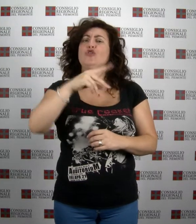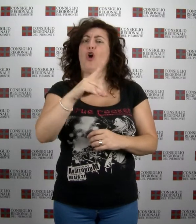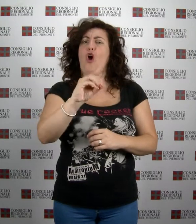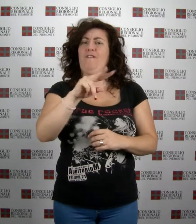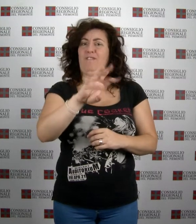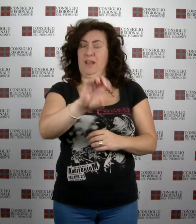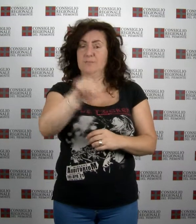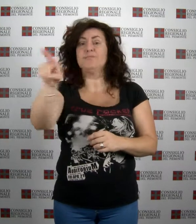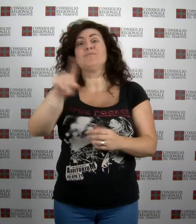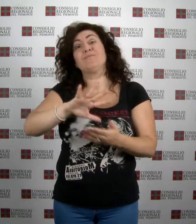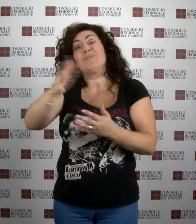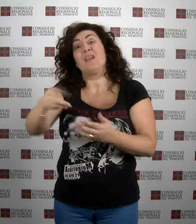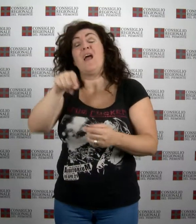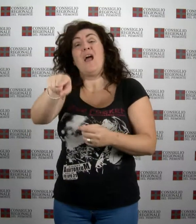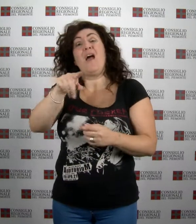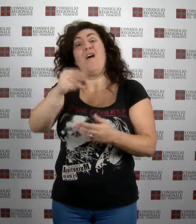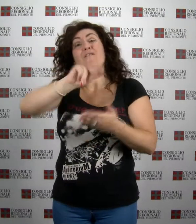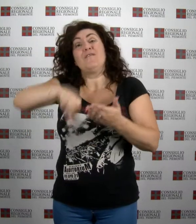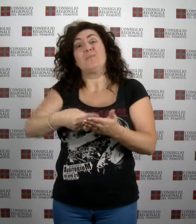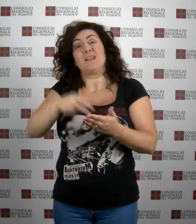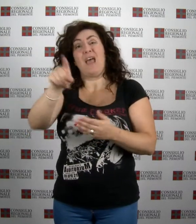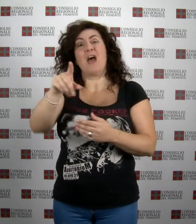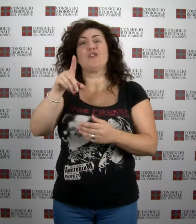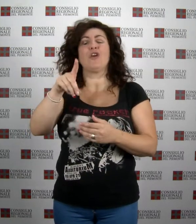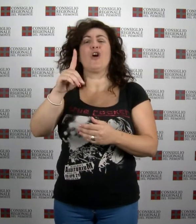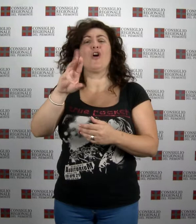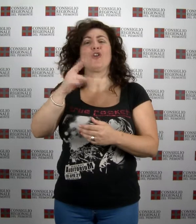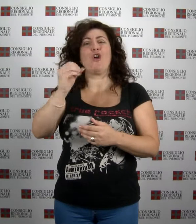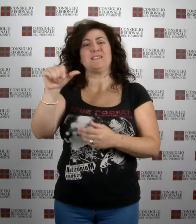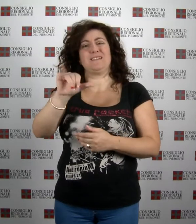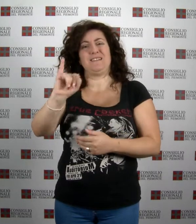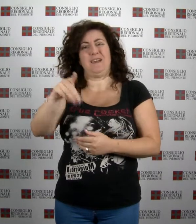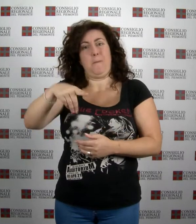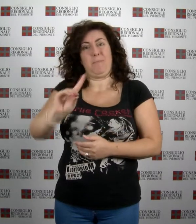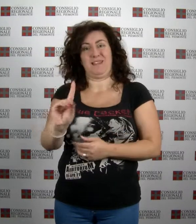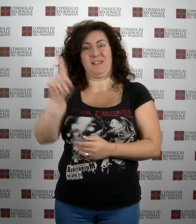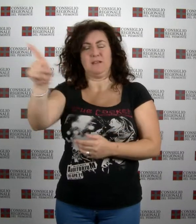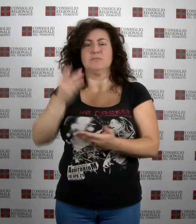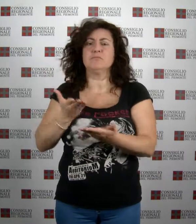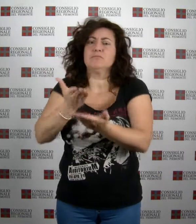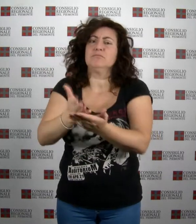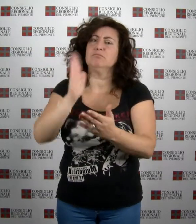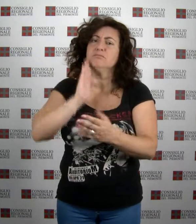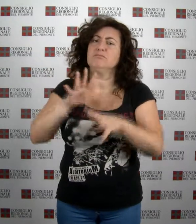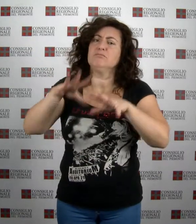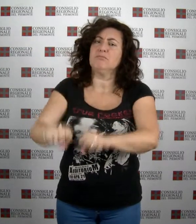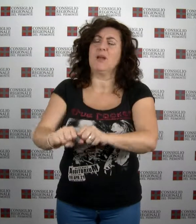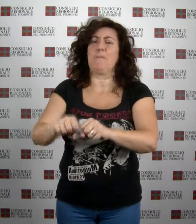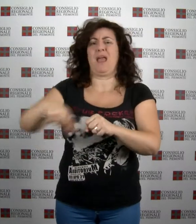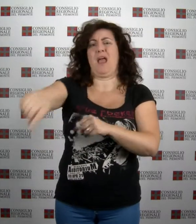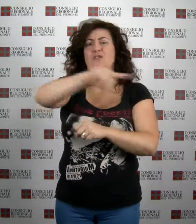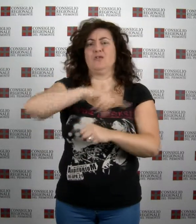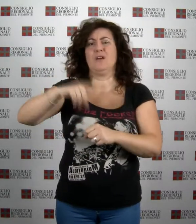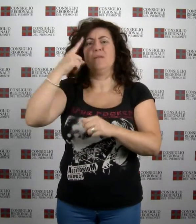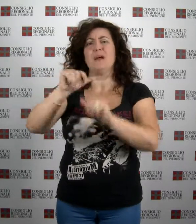firmatario Domenico Rossi, Partito Democratico, che impegna la Giunta regionale ad aderire all'Associazione Avviso Pubblico Enti Locali e Regioni per la